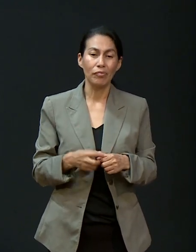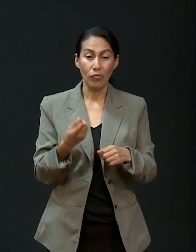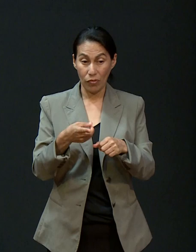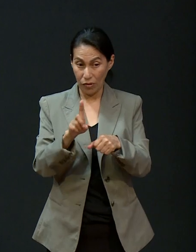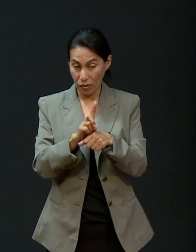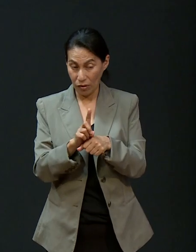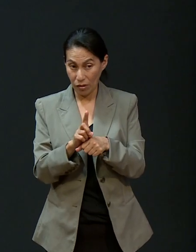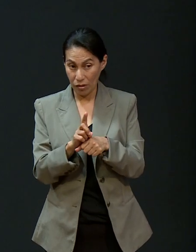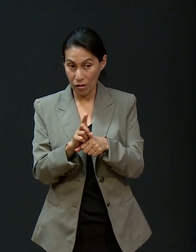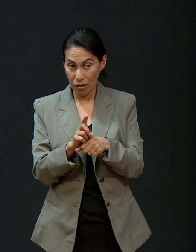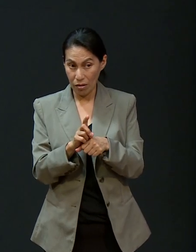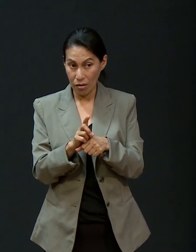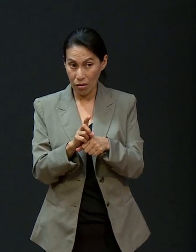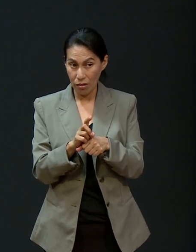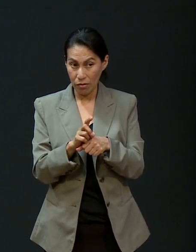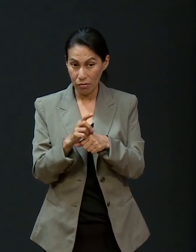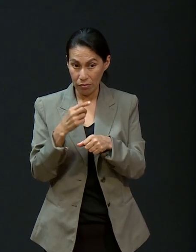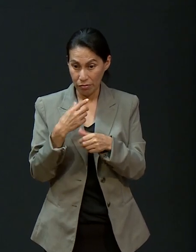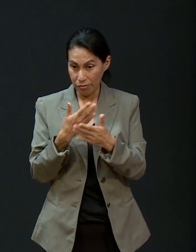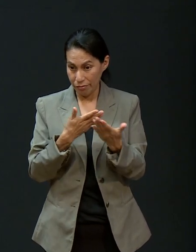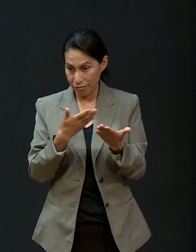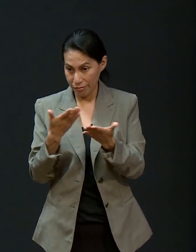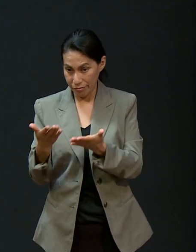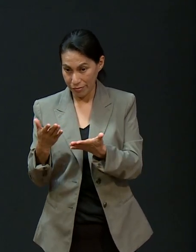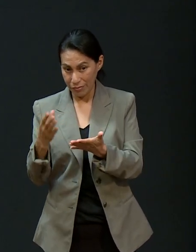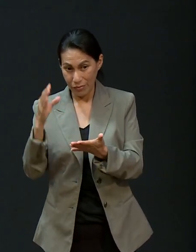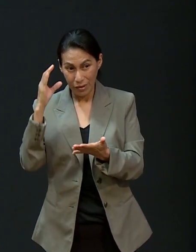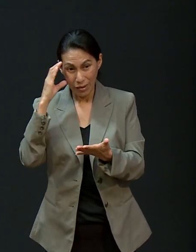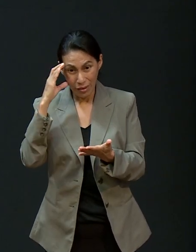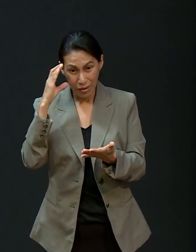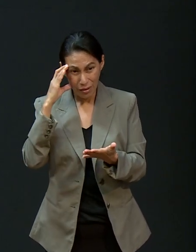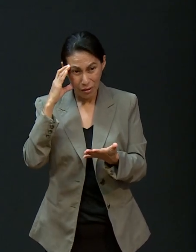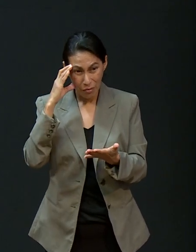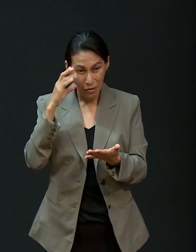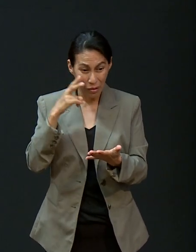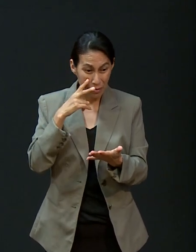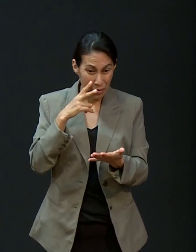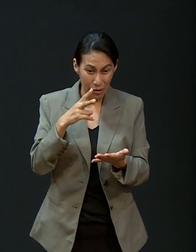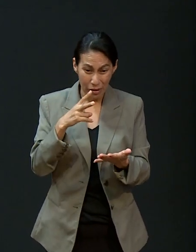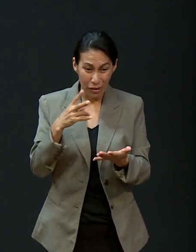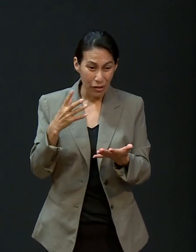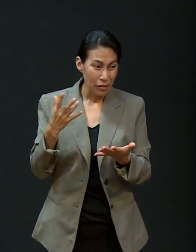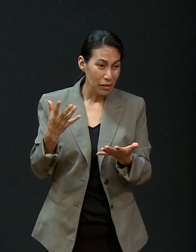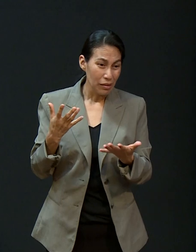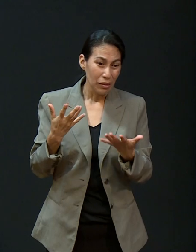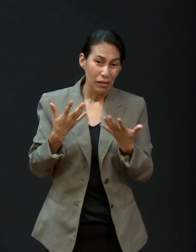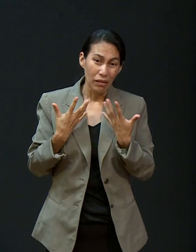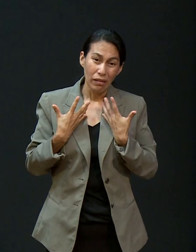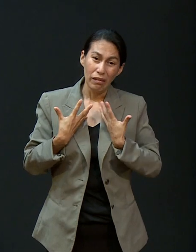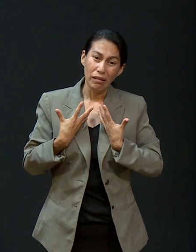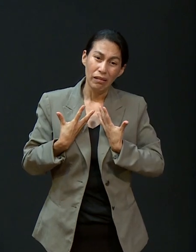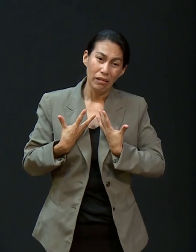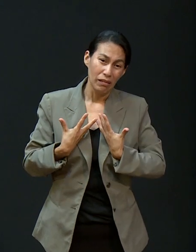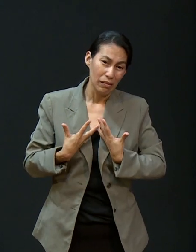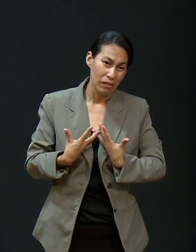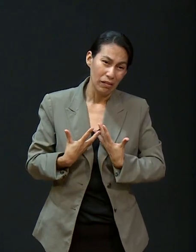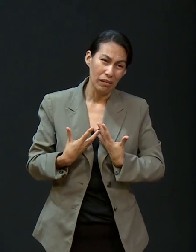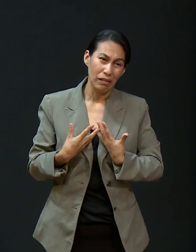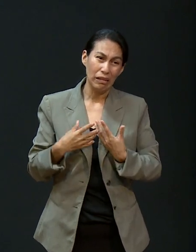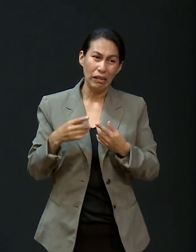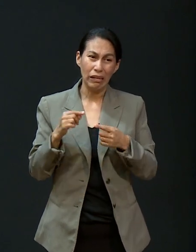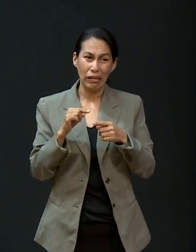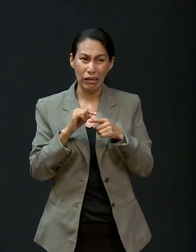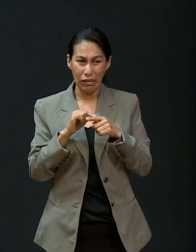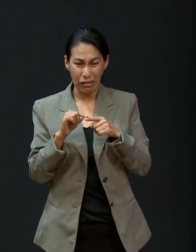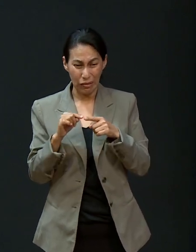Uno de los días yo llegué en la cama así y miré así, porque ya